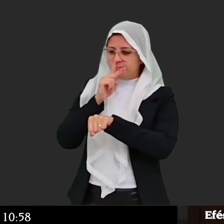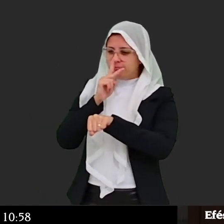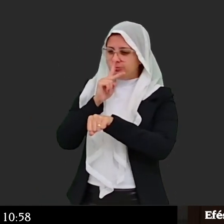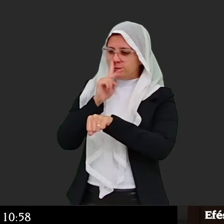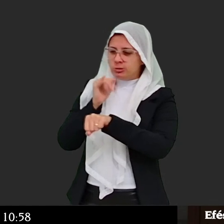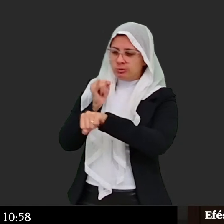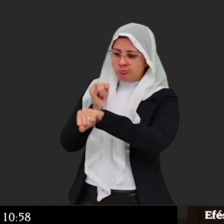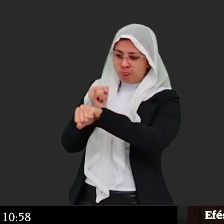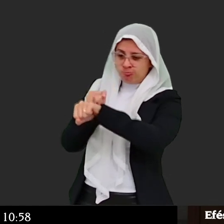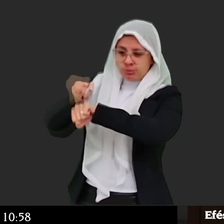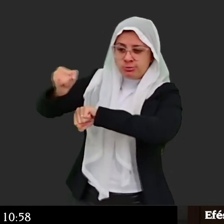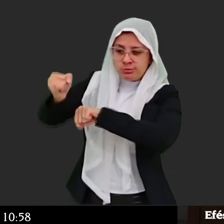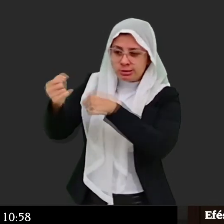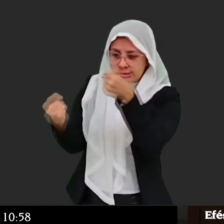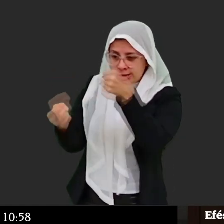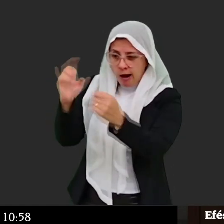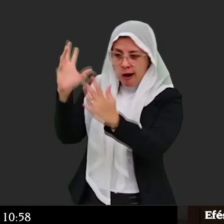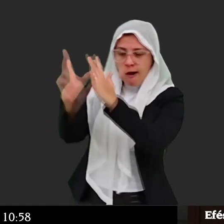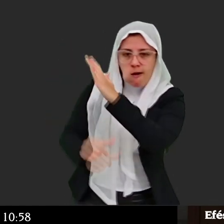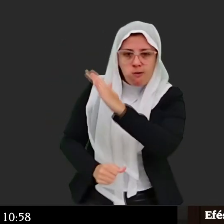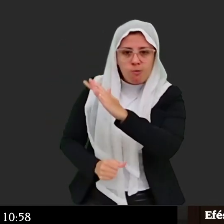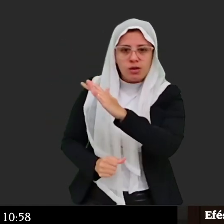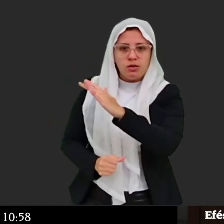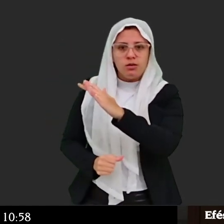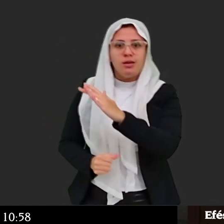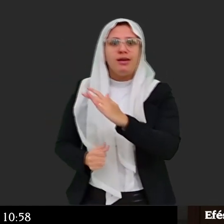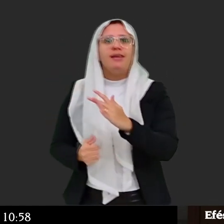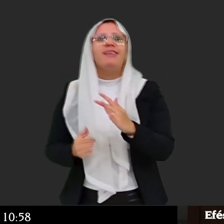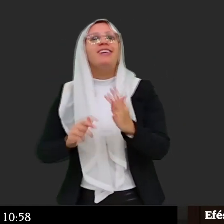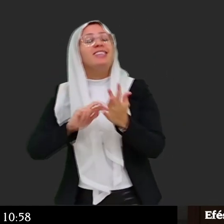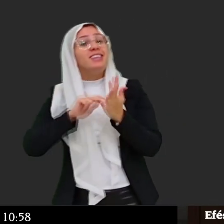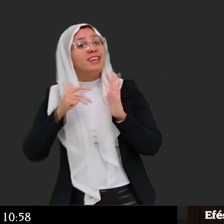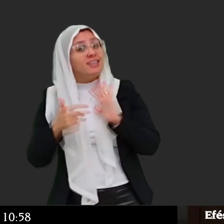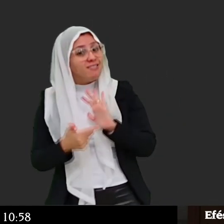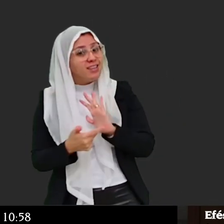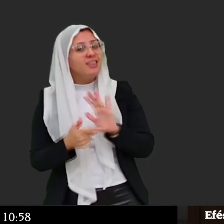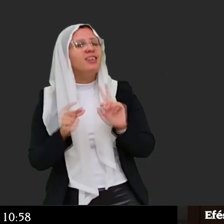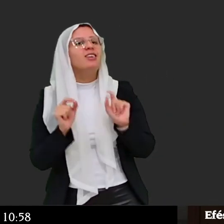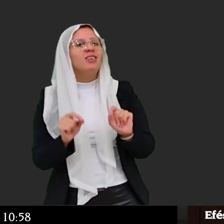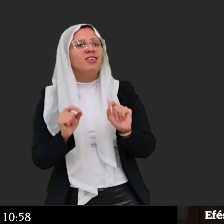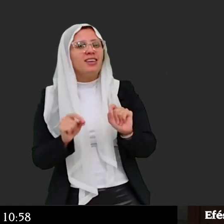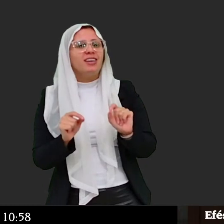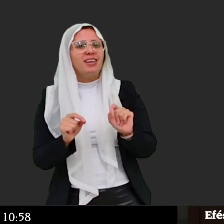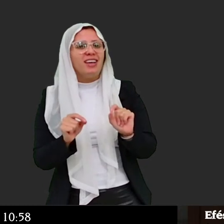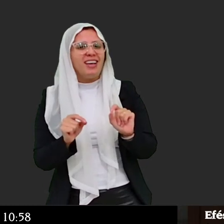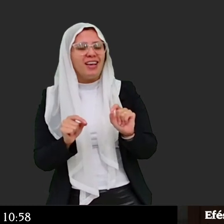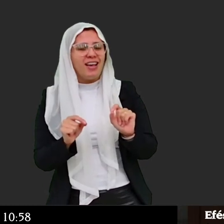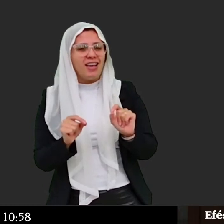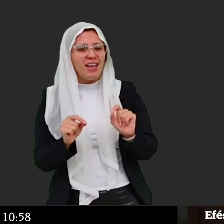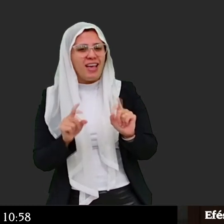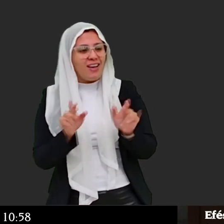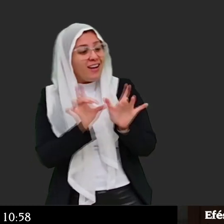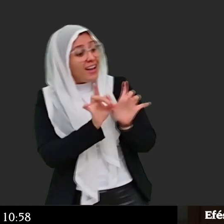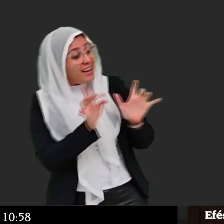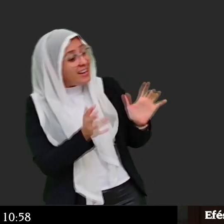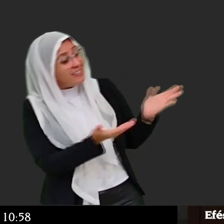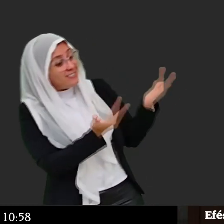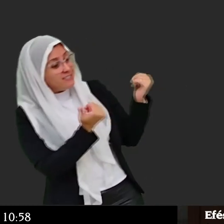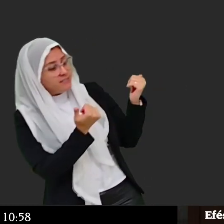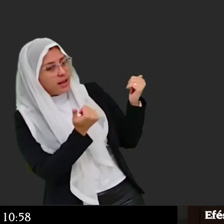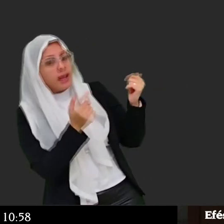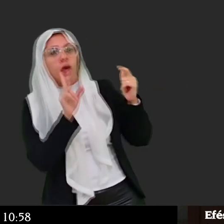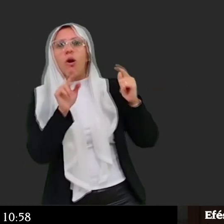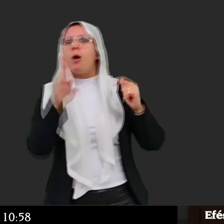seu bem. Isso é dar lugar a um que desconhecemos que pode ser o mal.